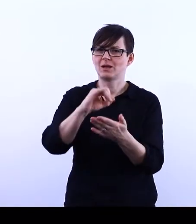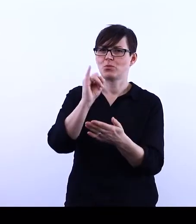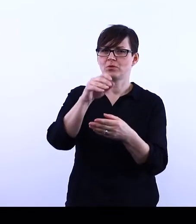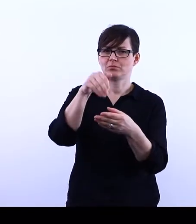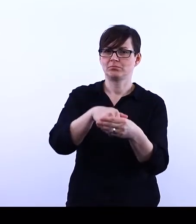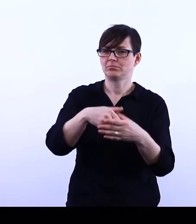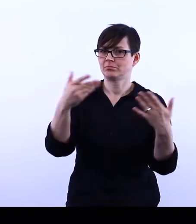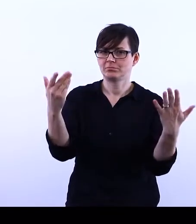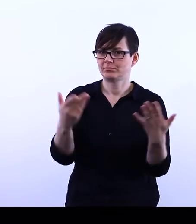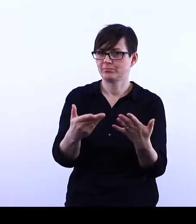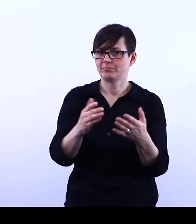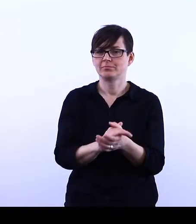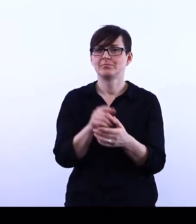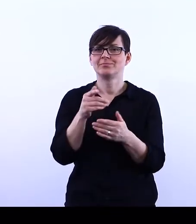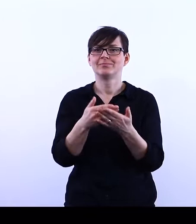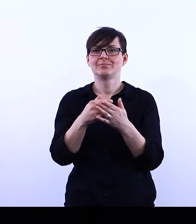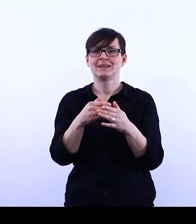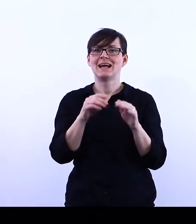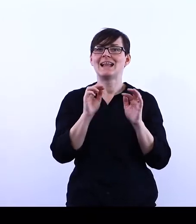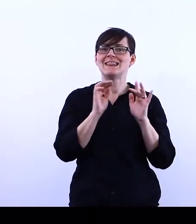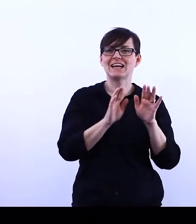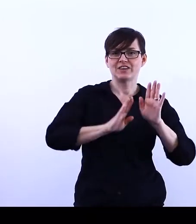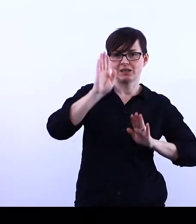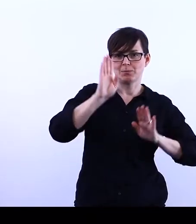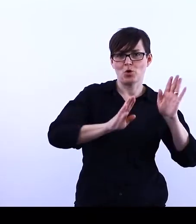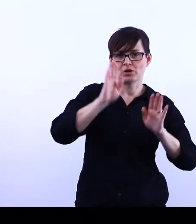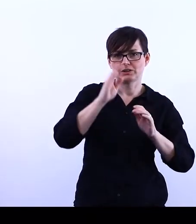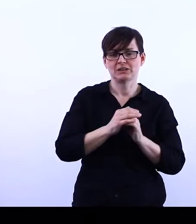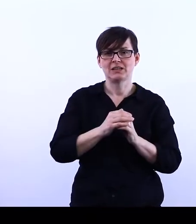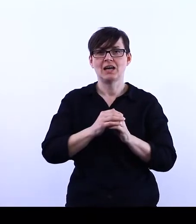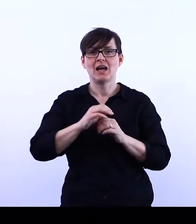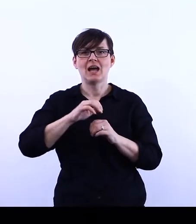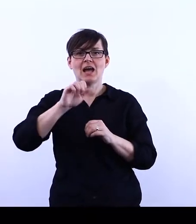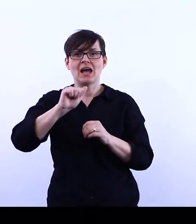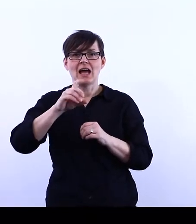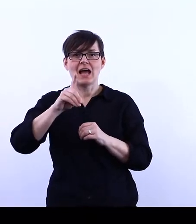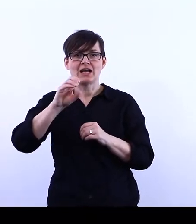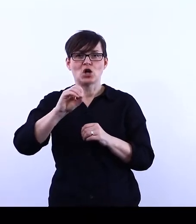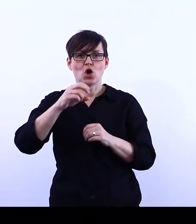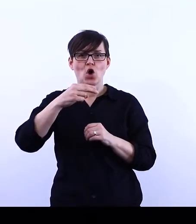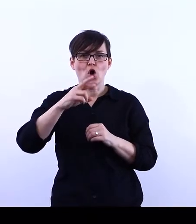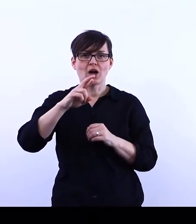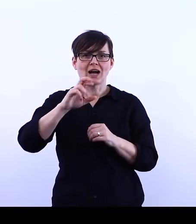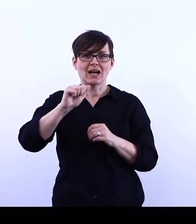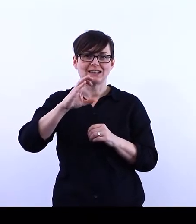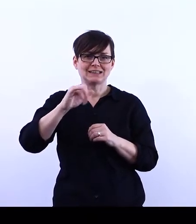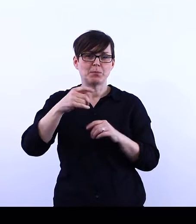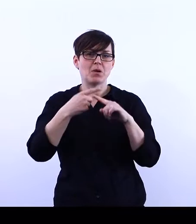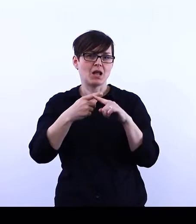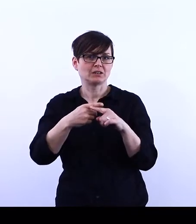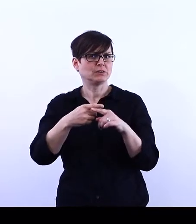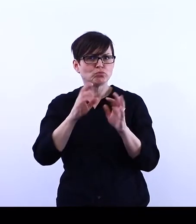ist, wo die Plattform von Liquid Democracy, Autocracy Plus ganz konkret genutzt wird und gleichzeitig auch